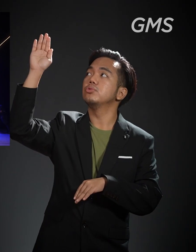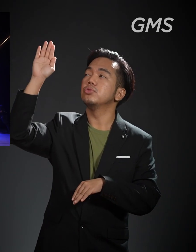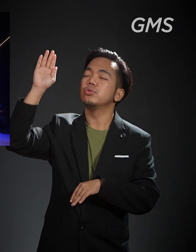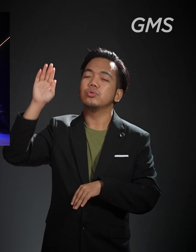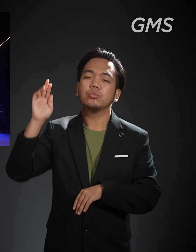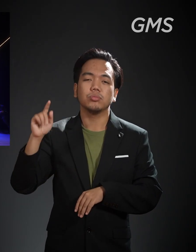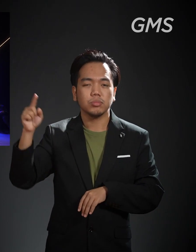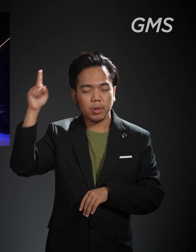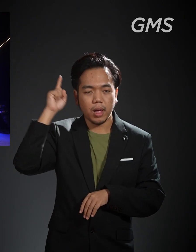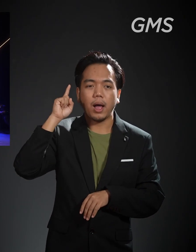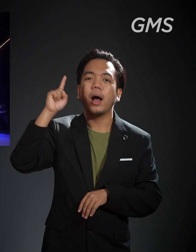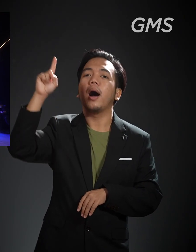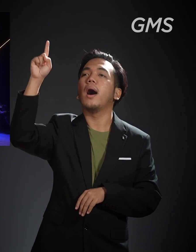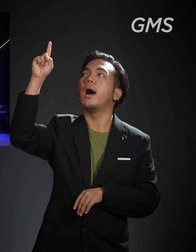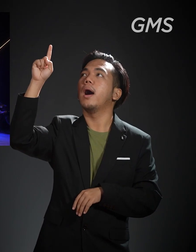kepadamu ya